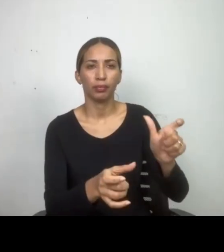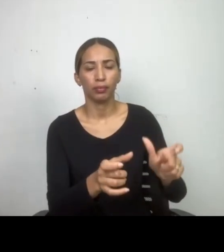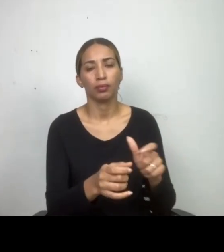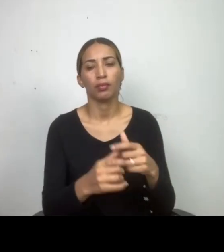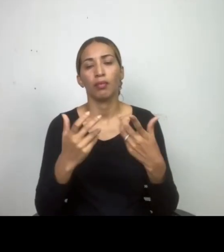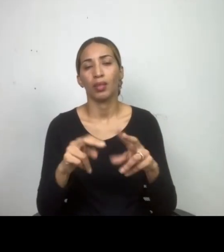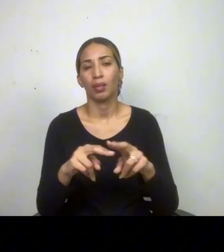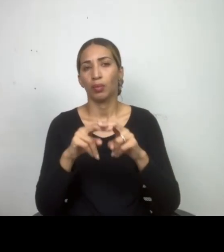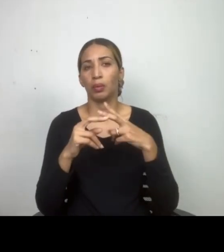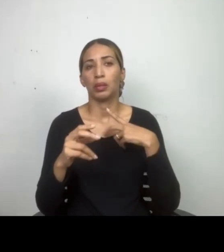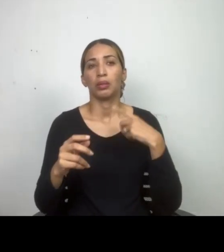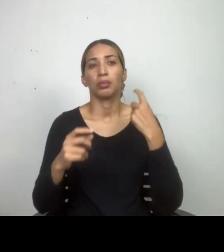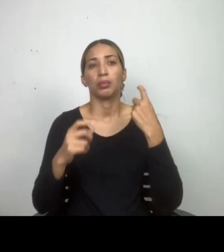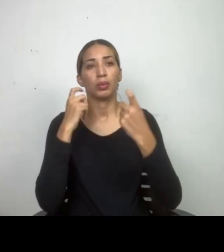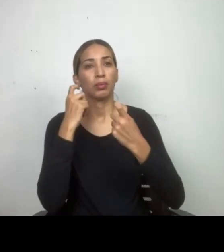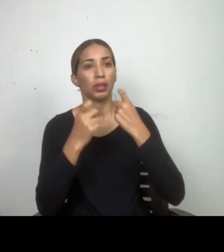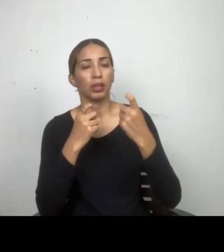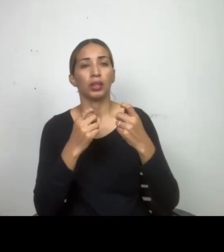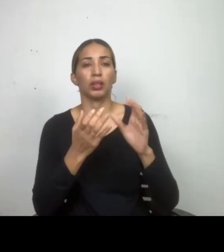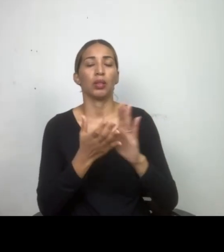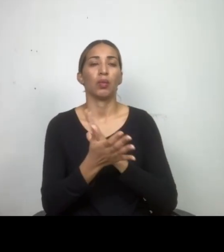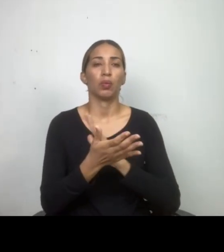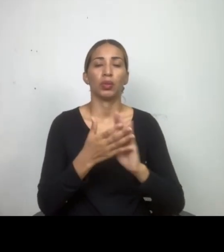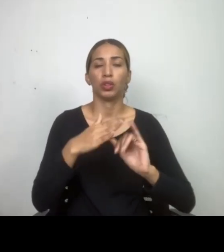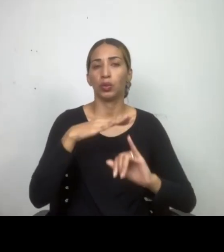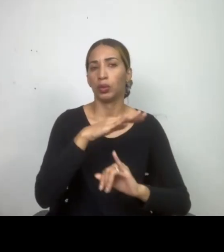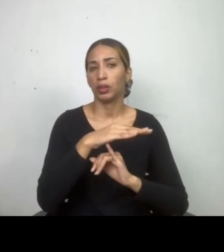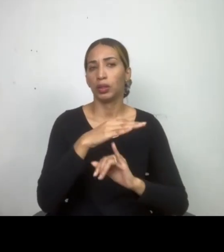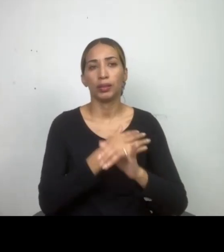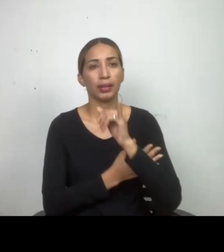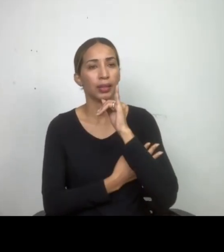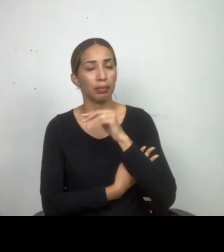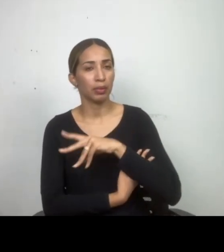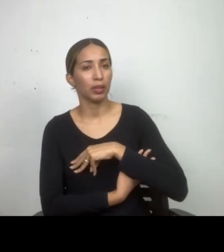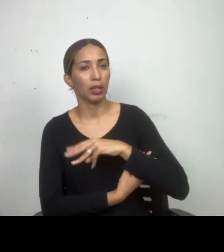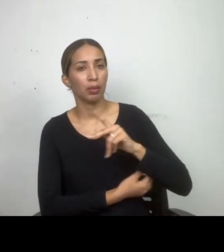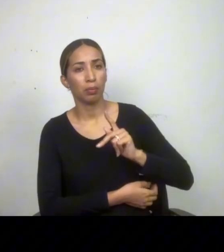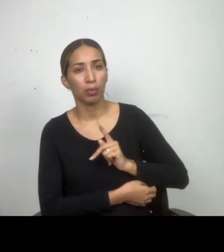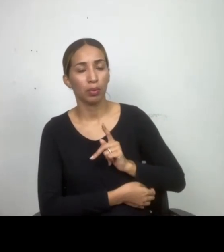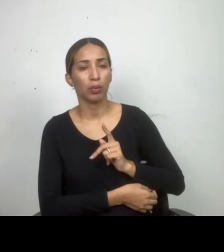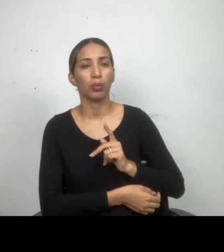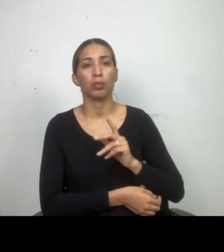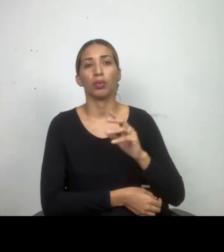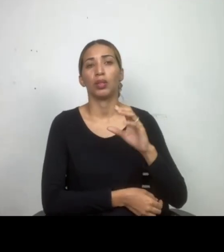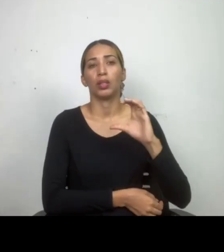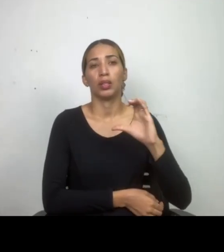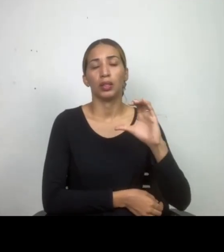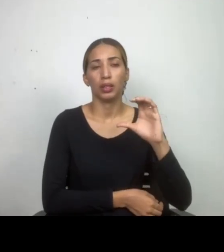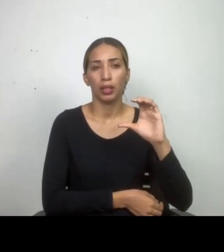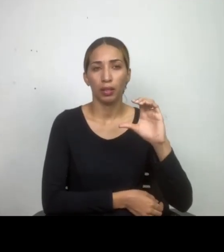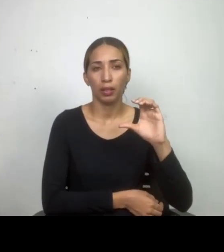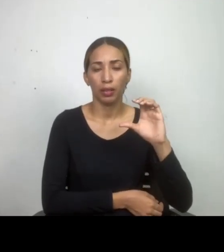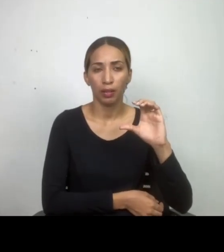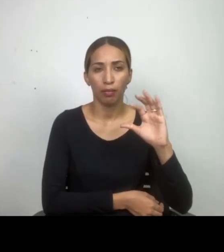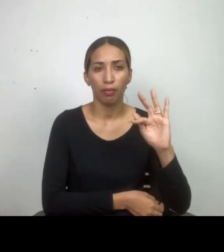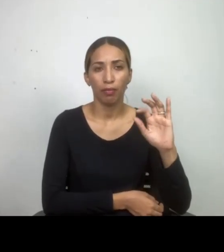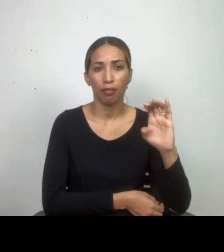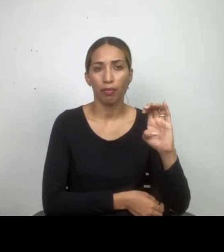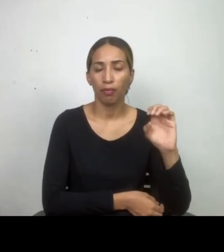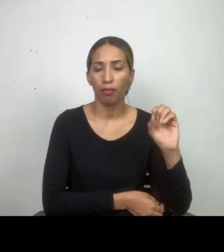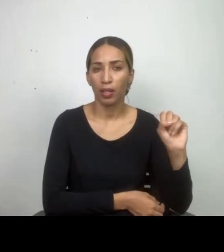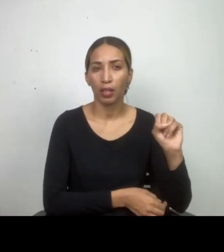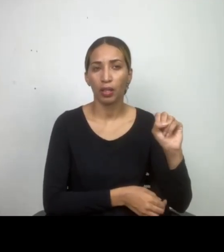diversos órgãos, o Cefes, né, Ministério Público, o Conselho Federal de Psicologia, né, em relação aos